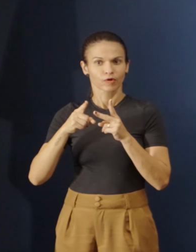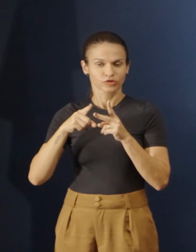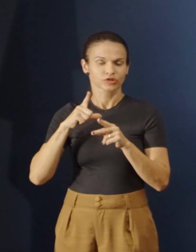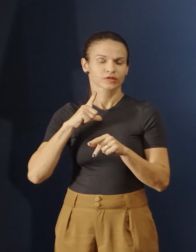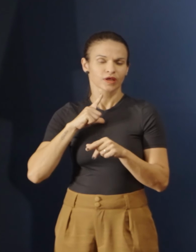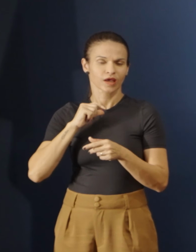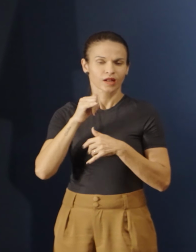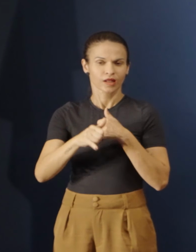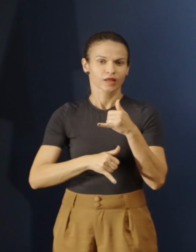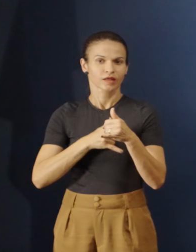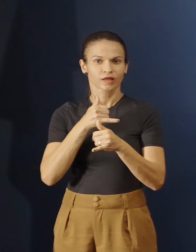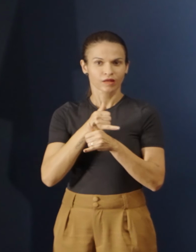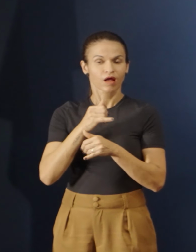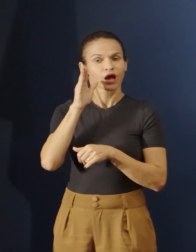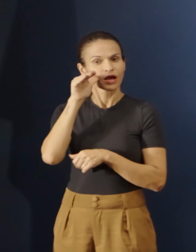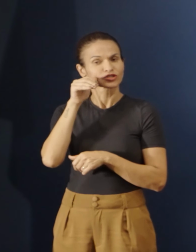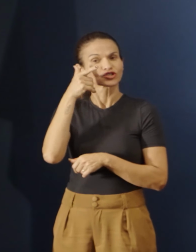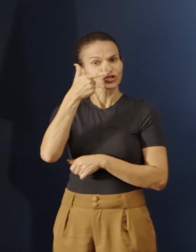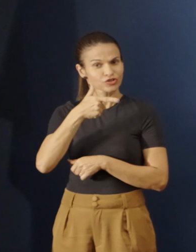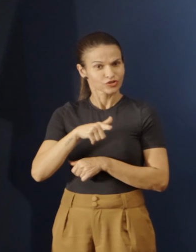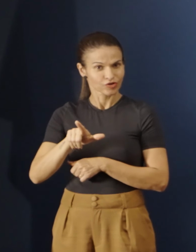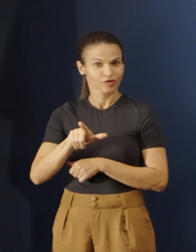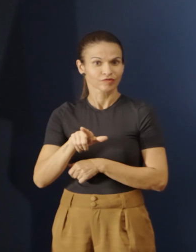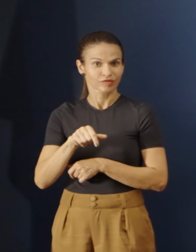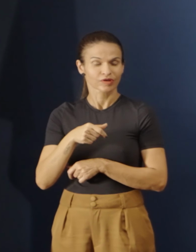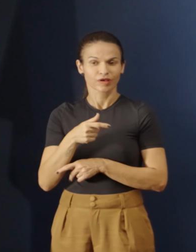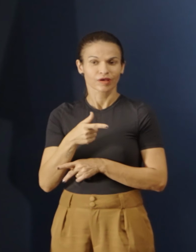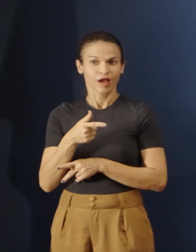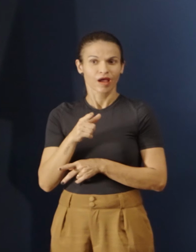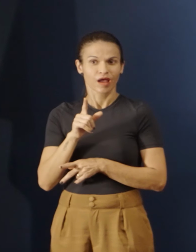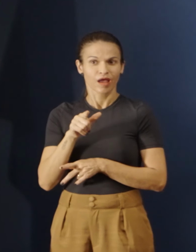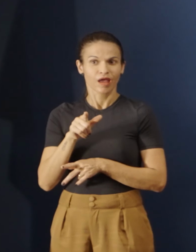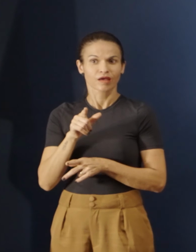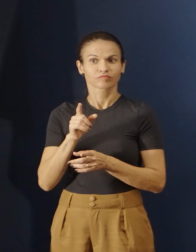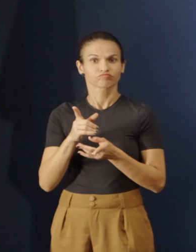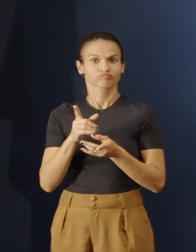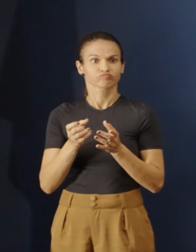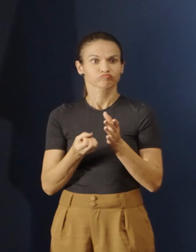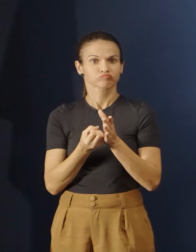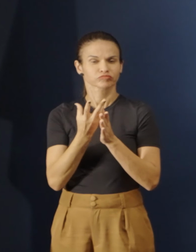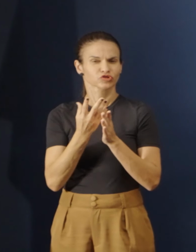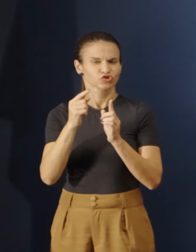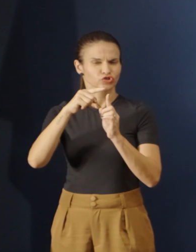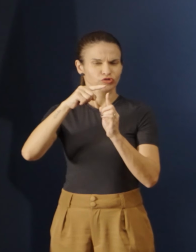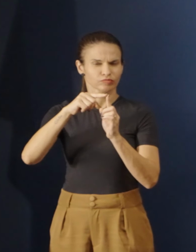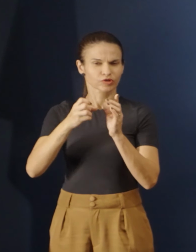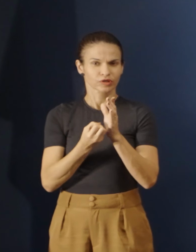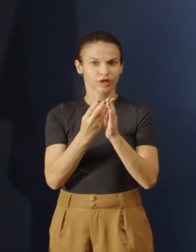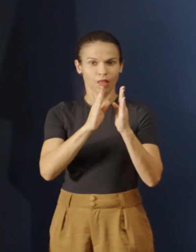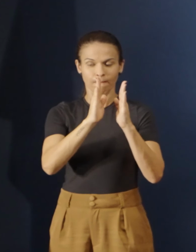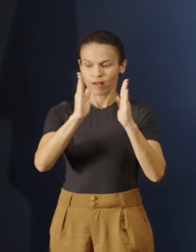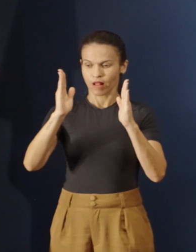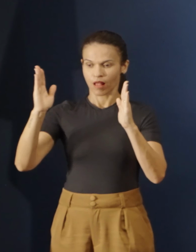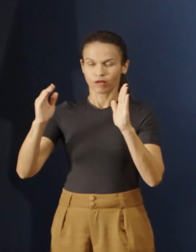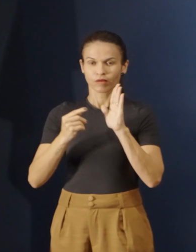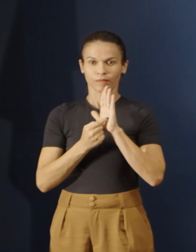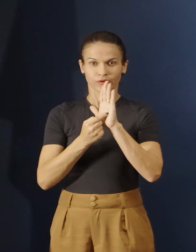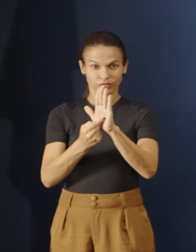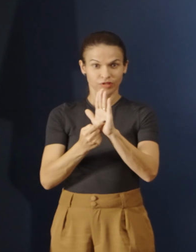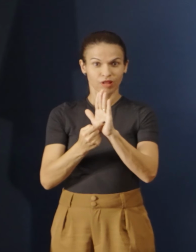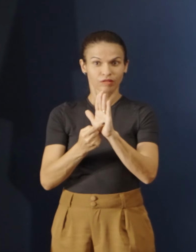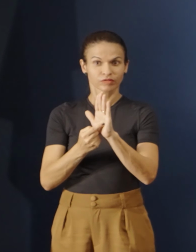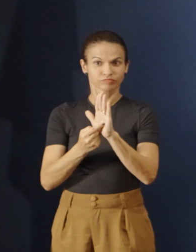internet, assistir ou assistir de novo, né, que é uma coisa como se fosse formando uma biblioteca, com apresentações assim ao